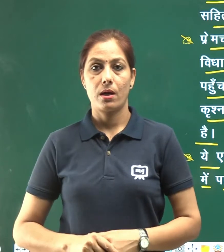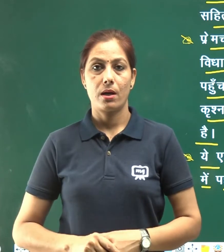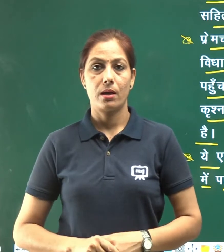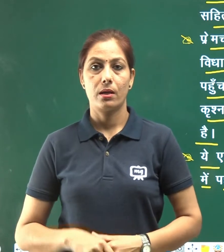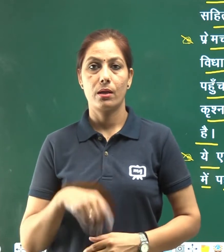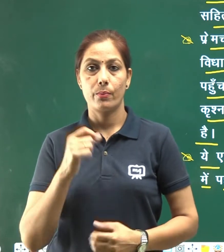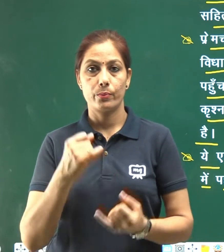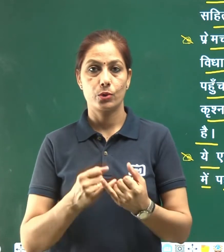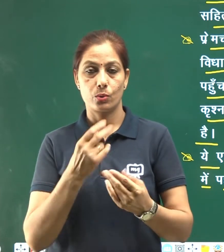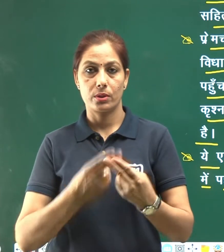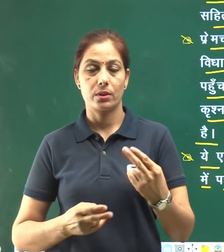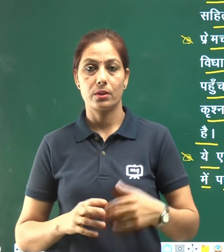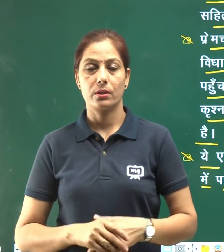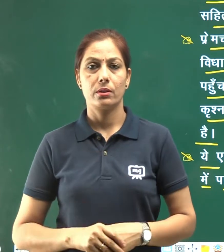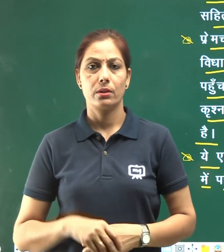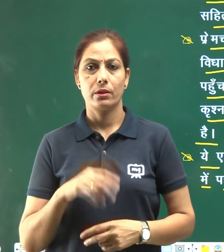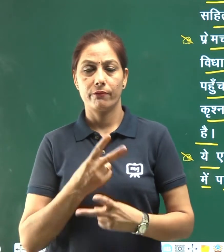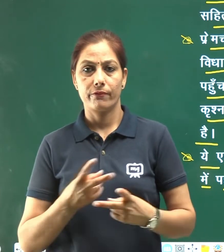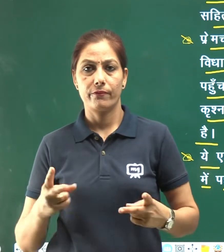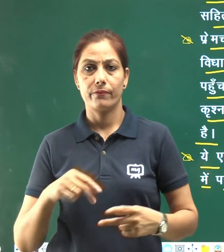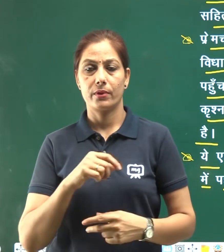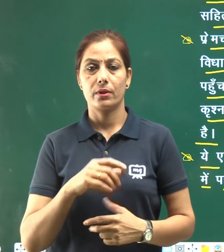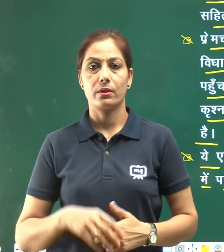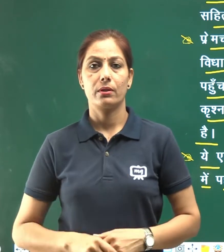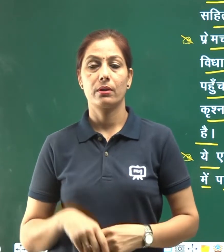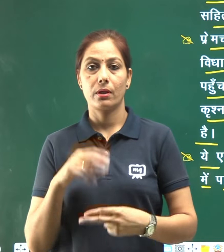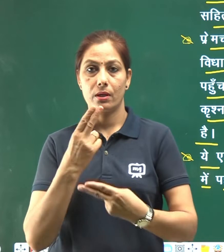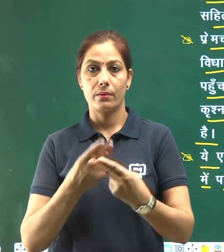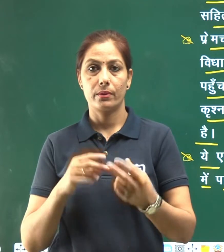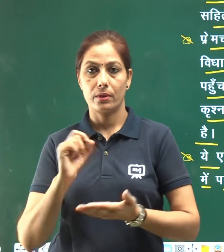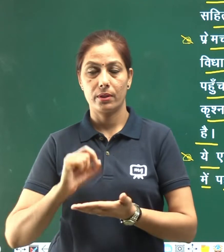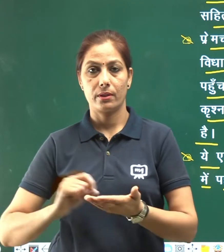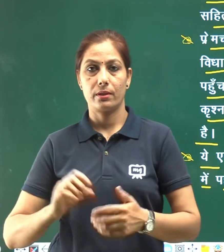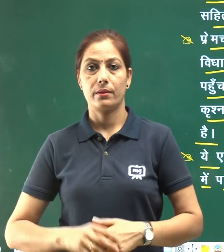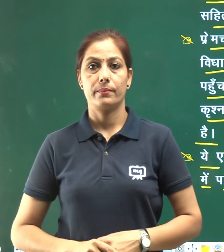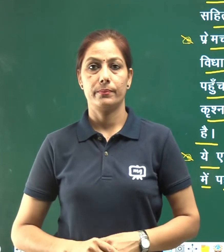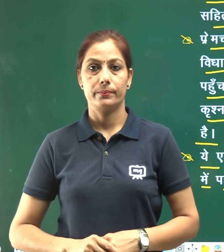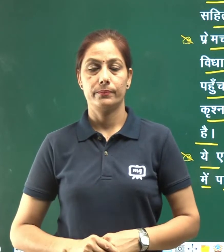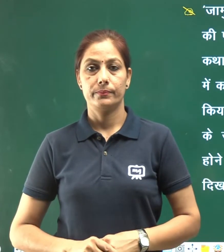उपन्यास, संस्मरण आदि भी लिखे हैं।